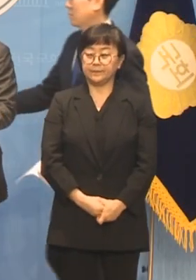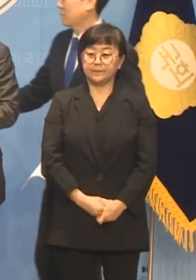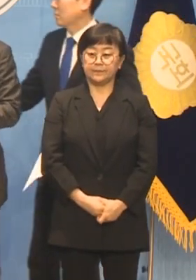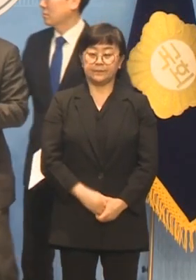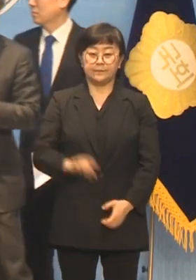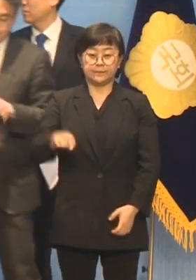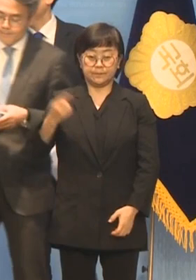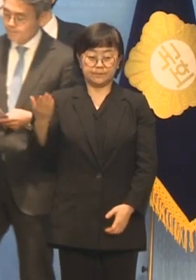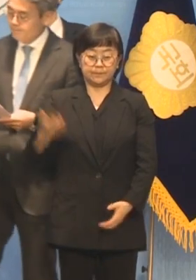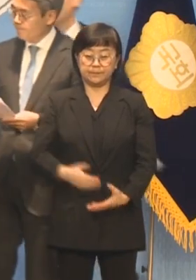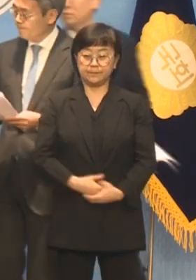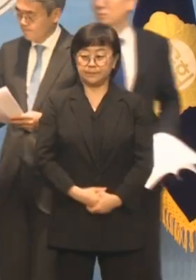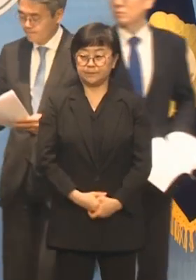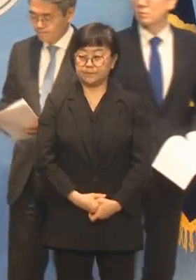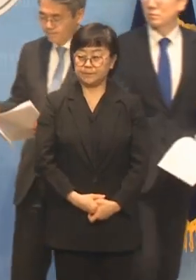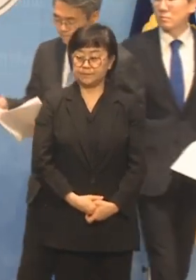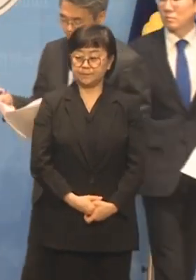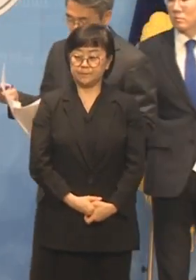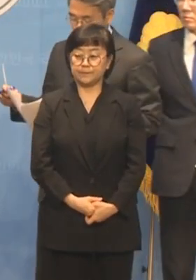다음은